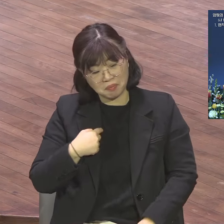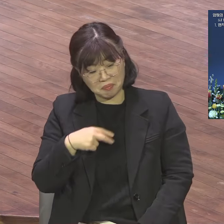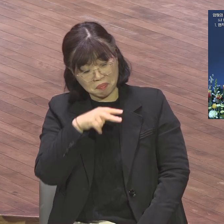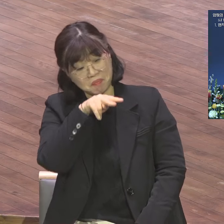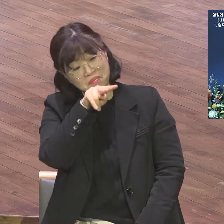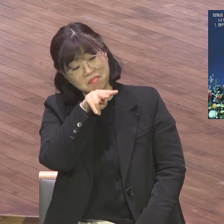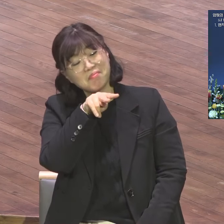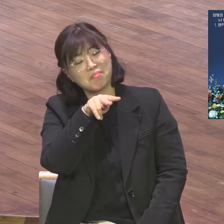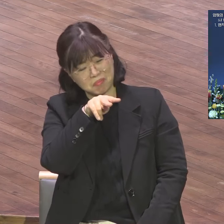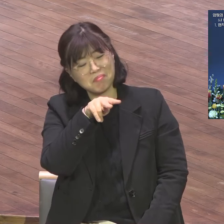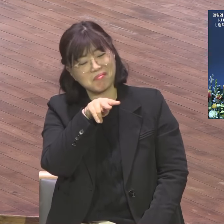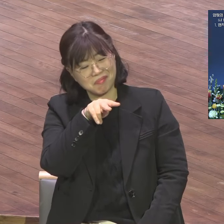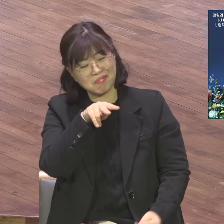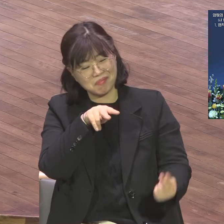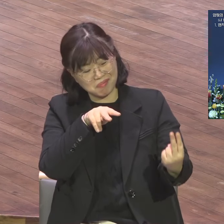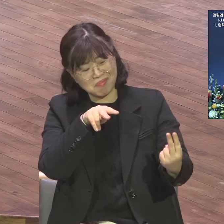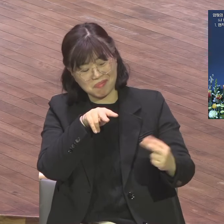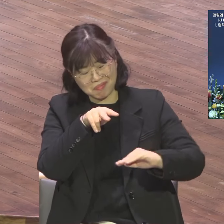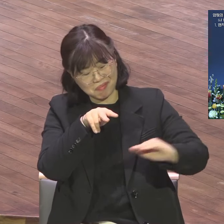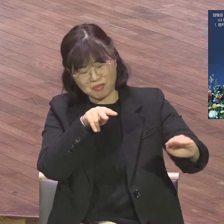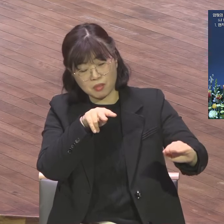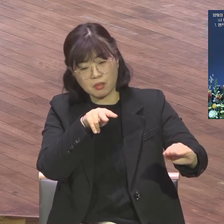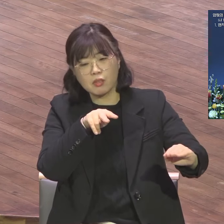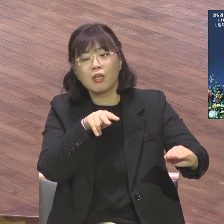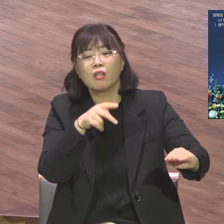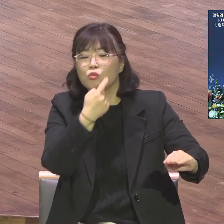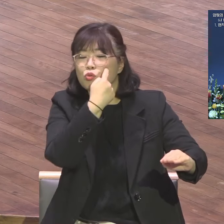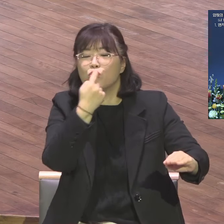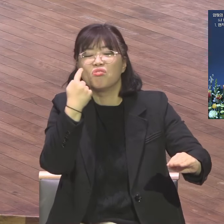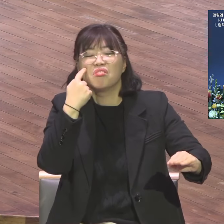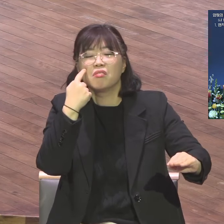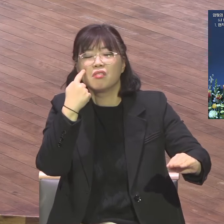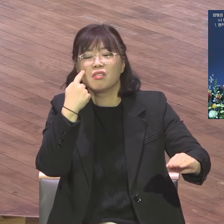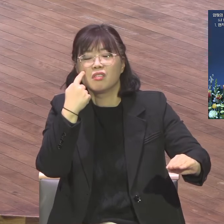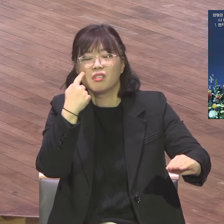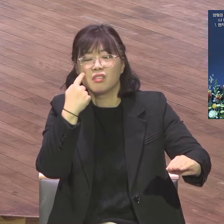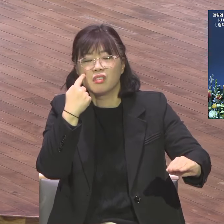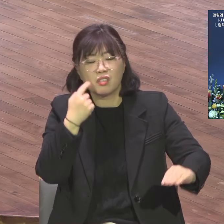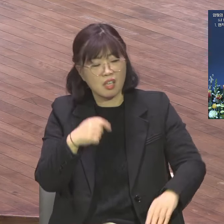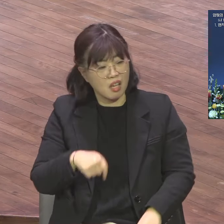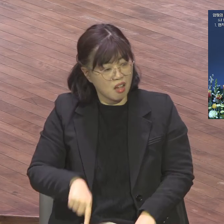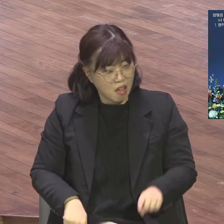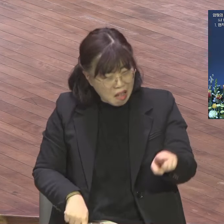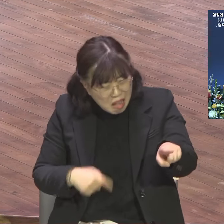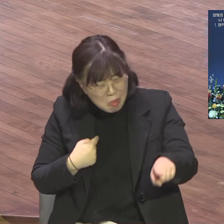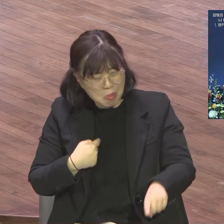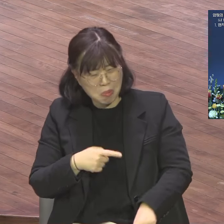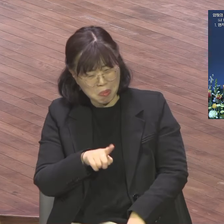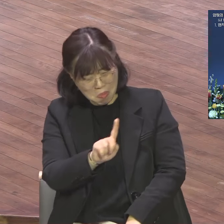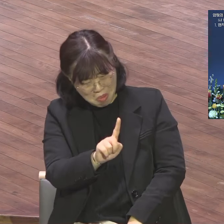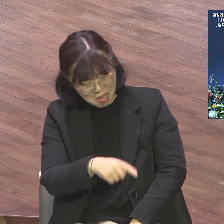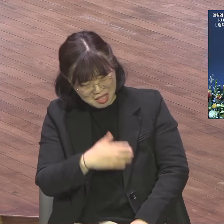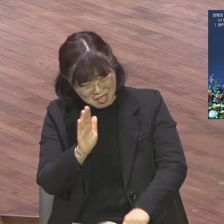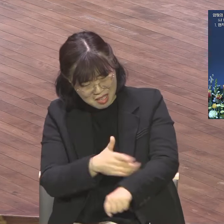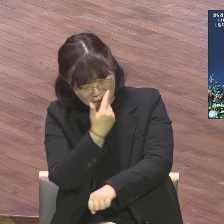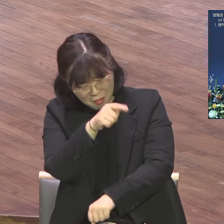교만하고 오만한 사람의 특징이 뭐예요? 다른 사람을 정죄합니다.